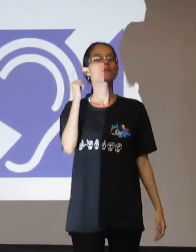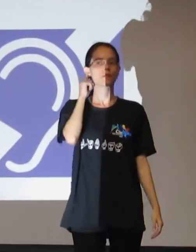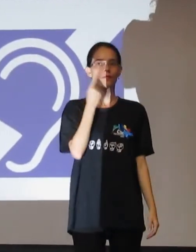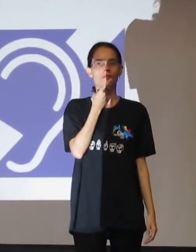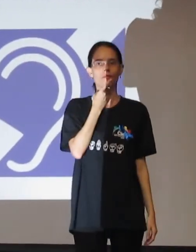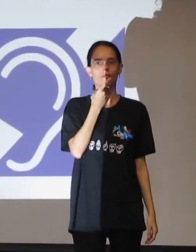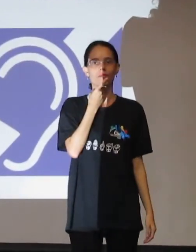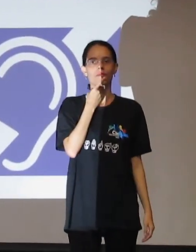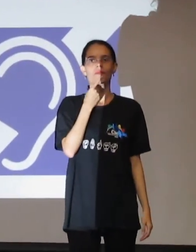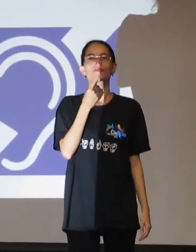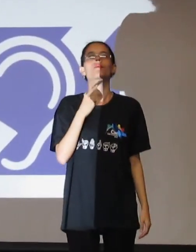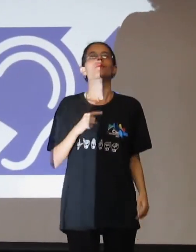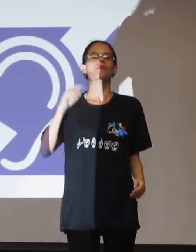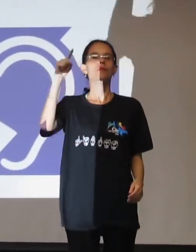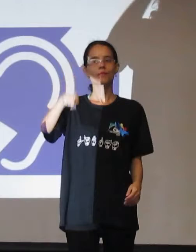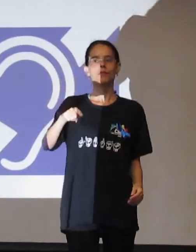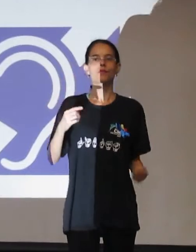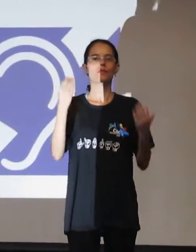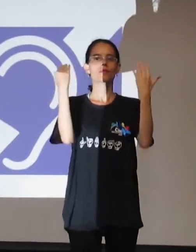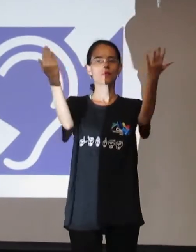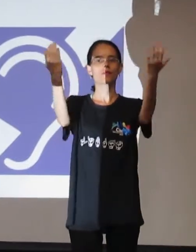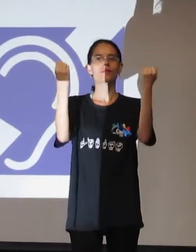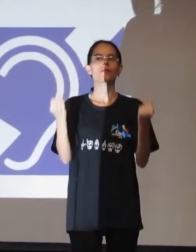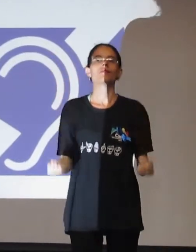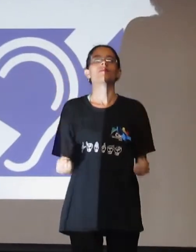Os surdos sejam reconhecidos